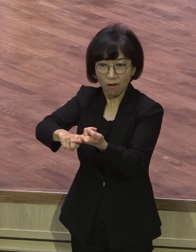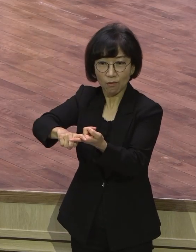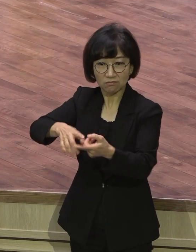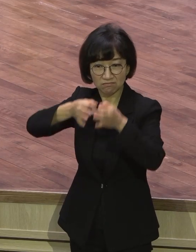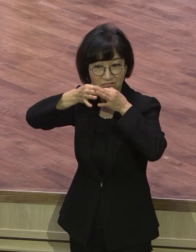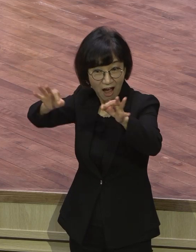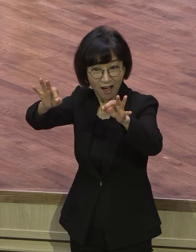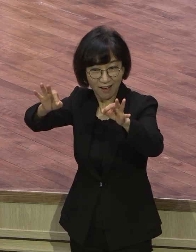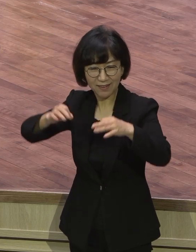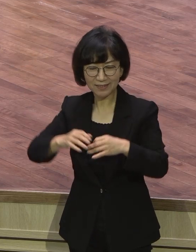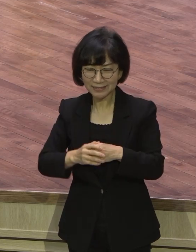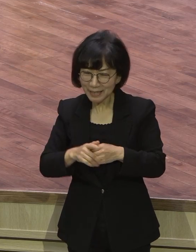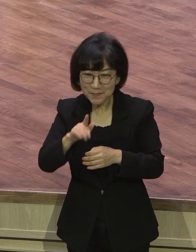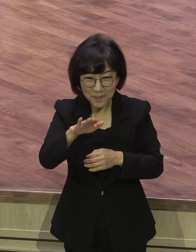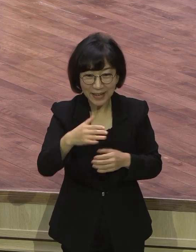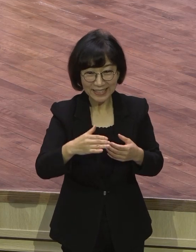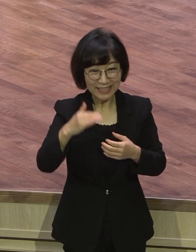이런 말은 우리